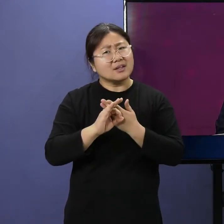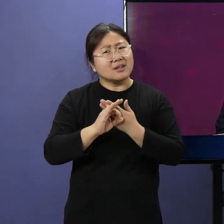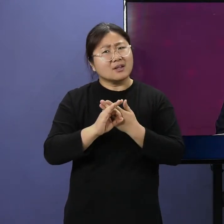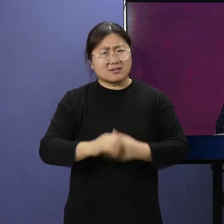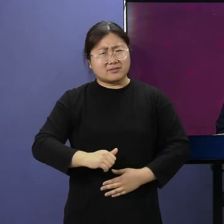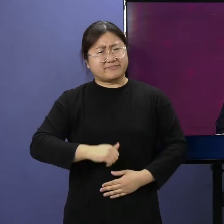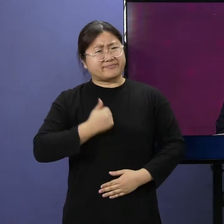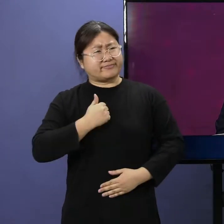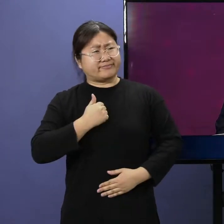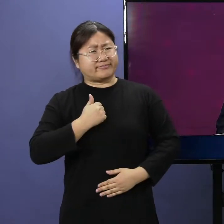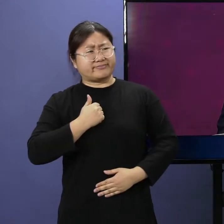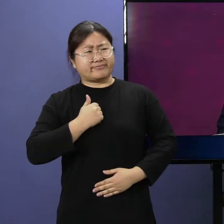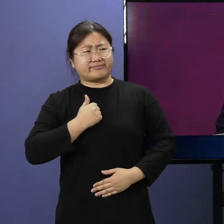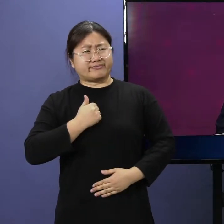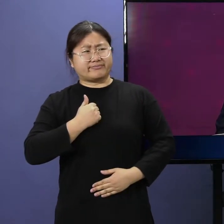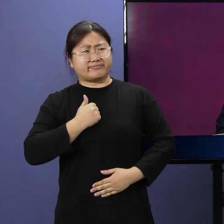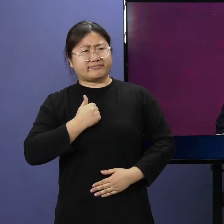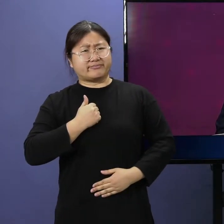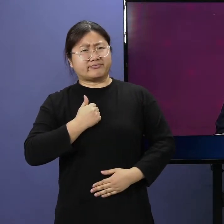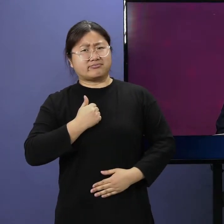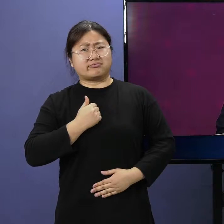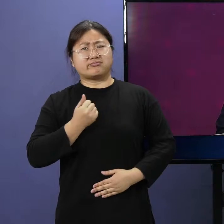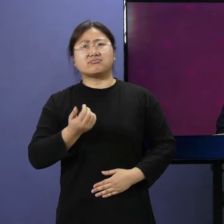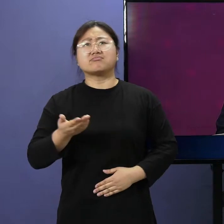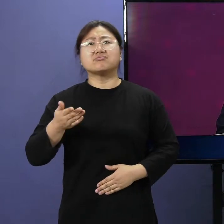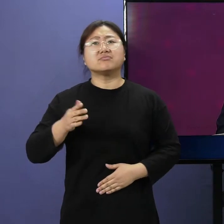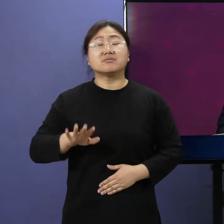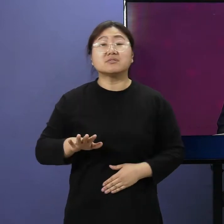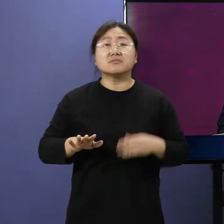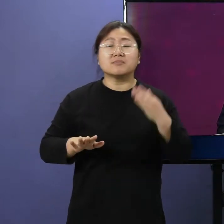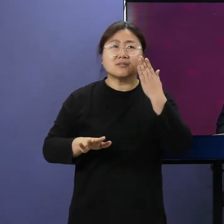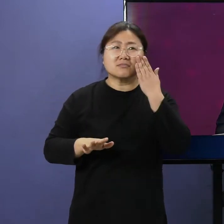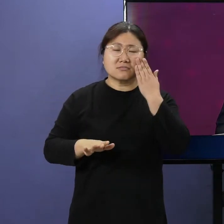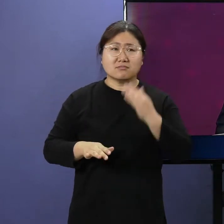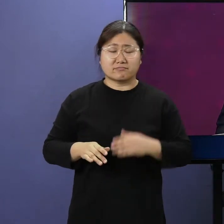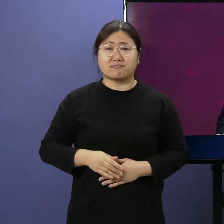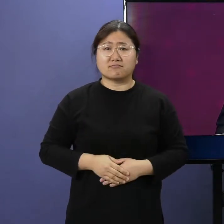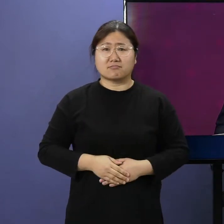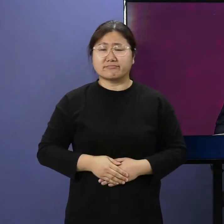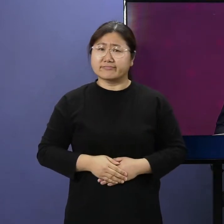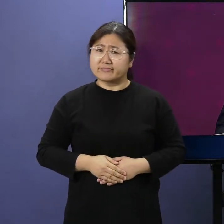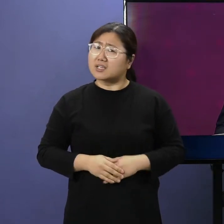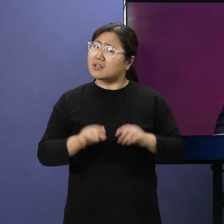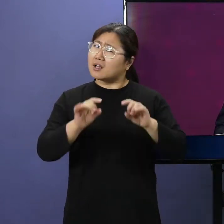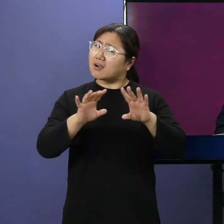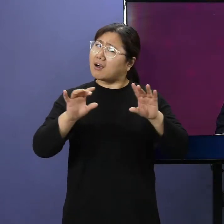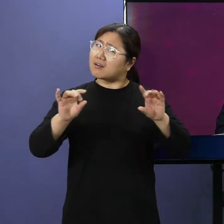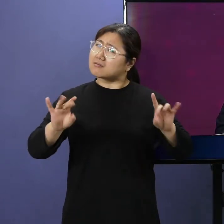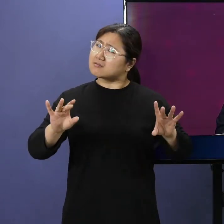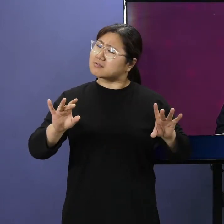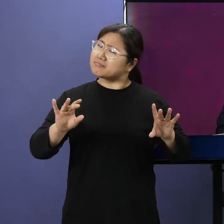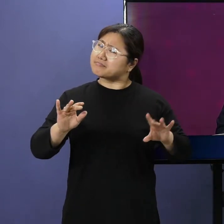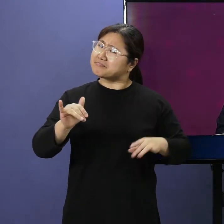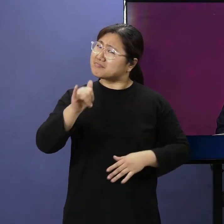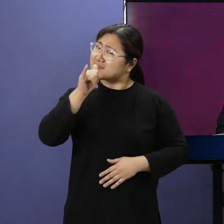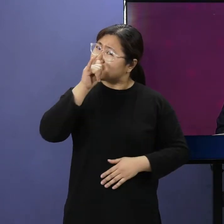없는 녀석이라면서 화가 나겠지만 있을 수 있는 그런 상황이다라고 생각이